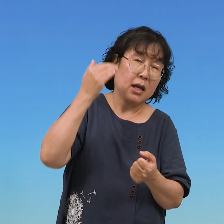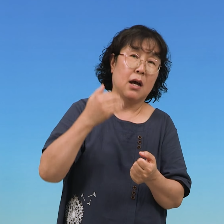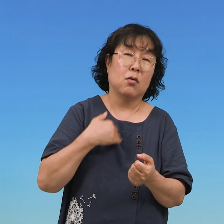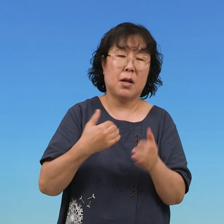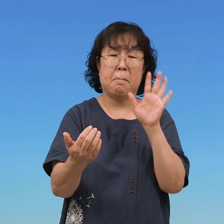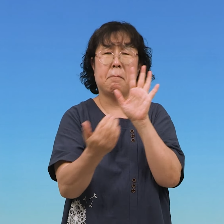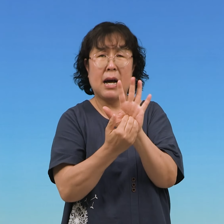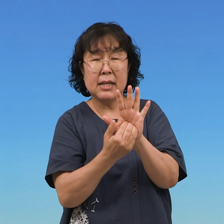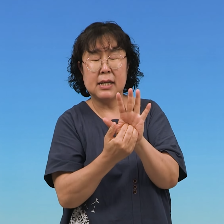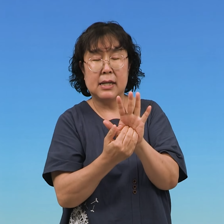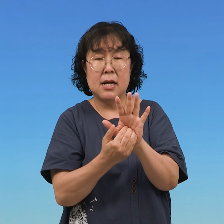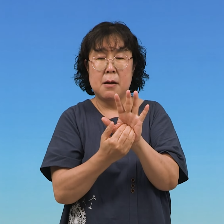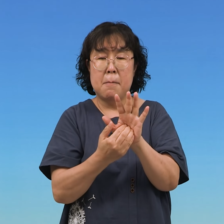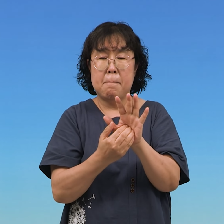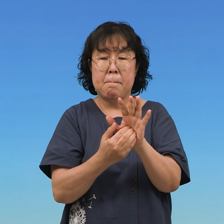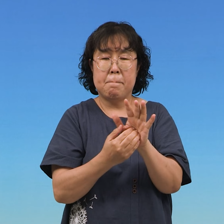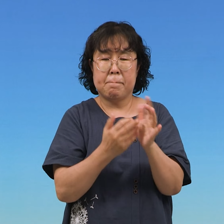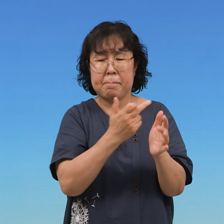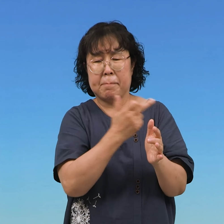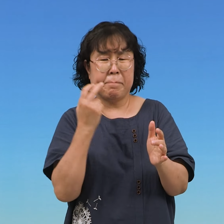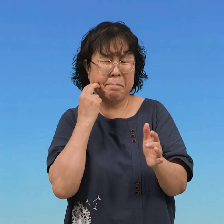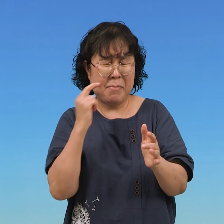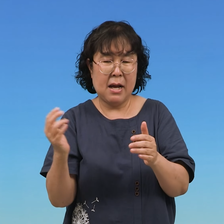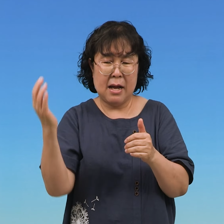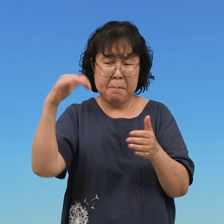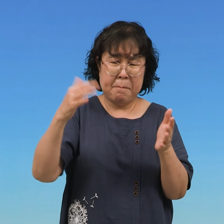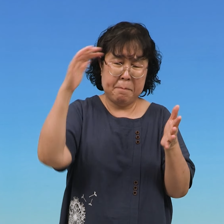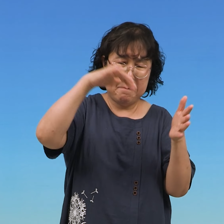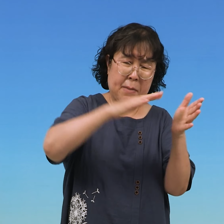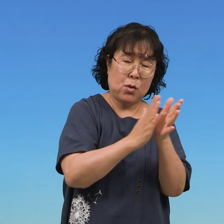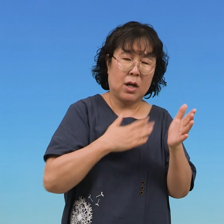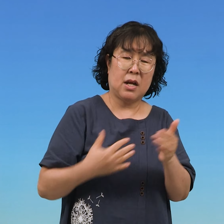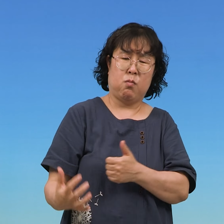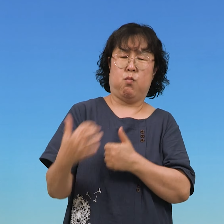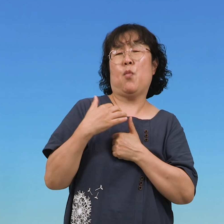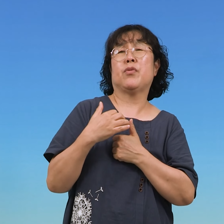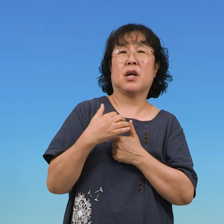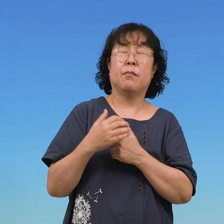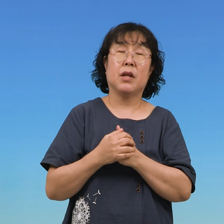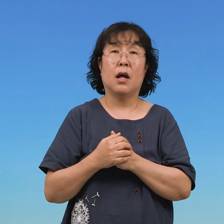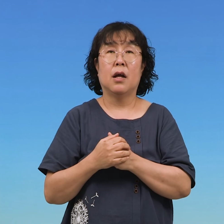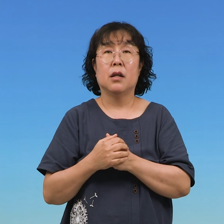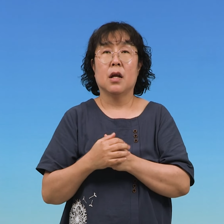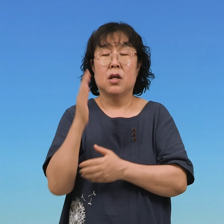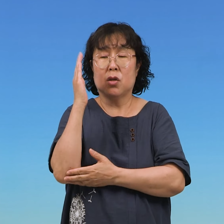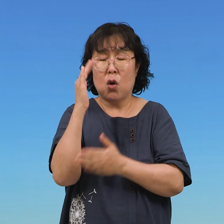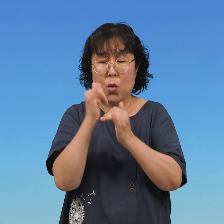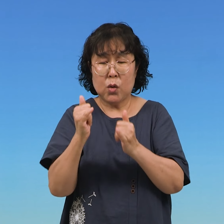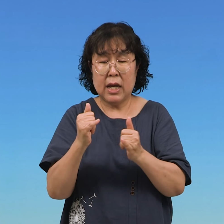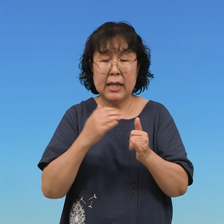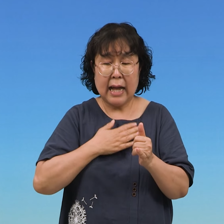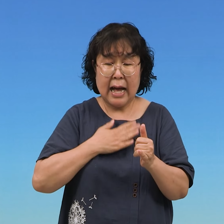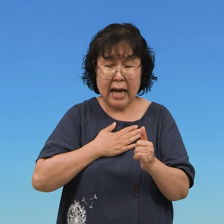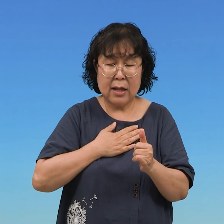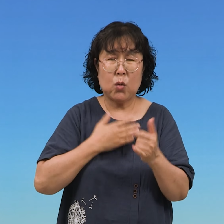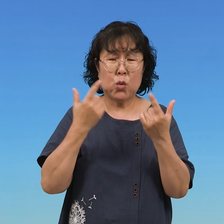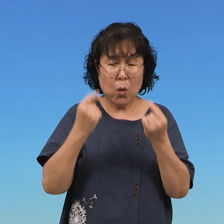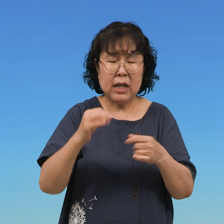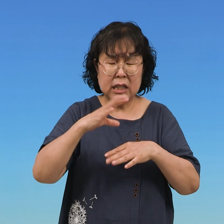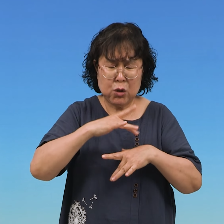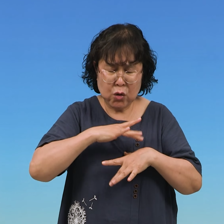거친 파도가 끊임없이 엄습하고 설교자인 저조차도 그 두려움으로부터 자유하지